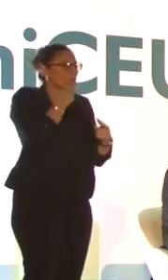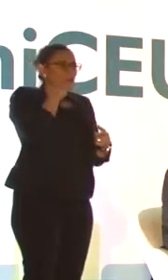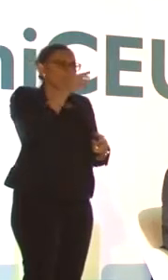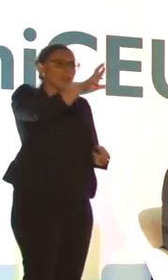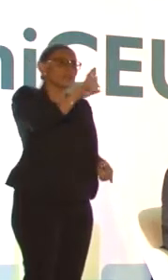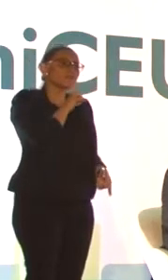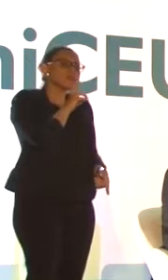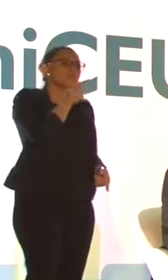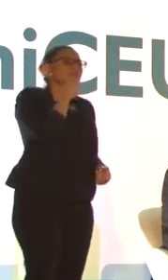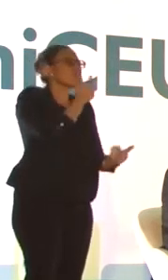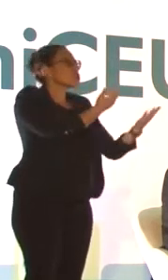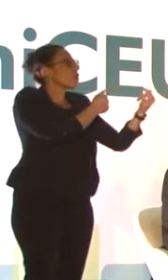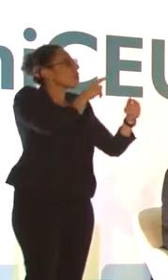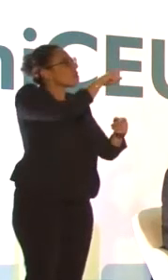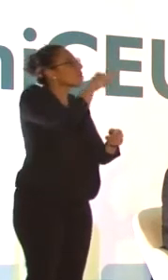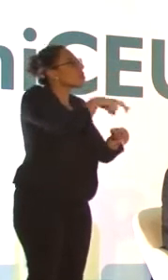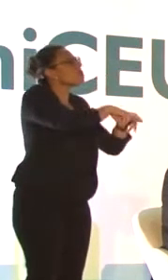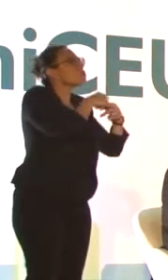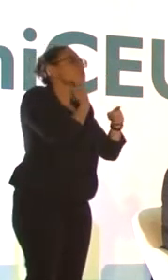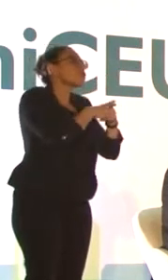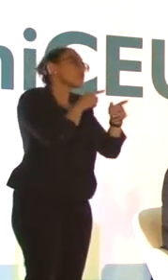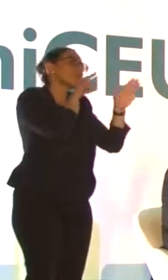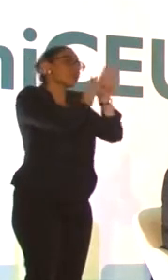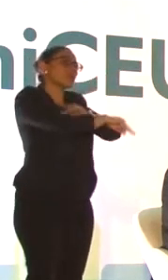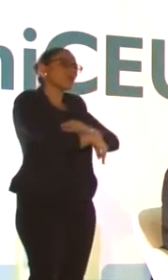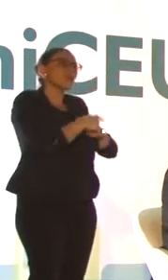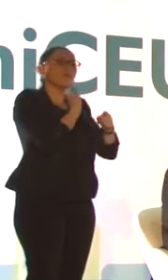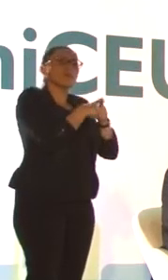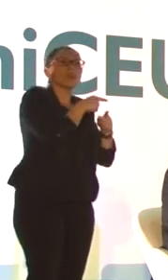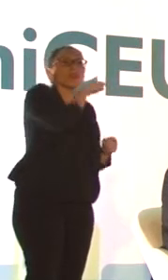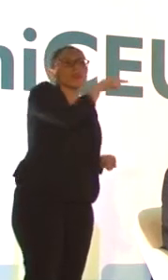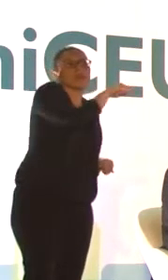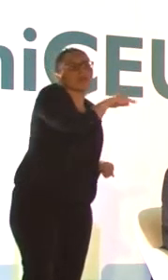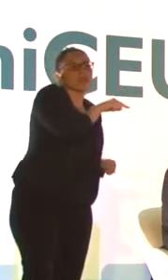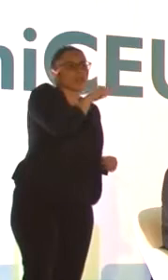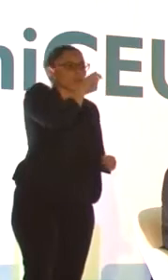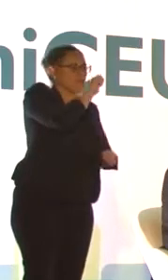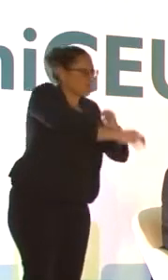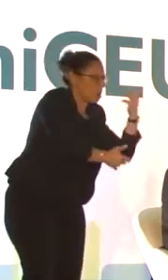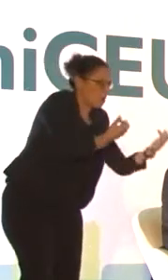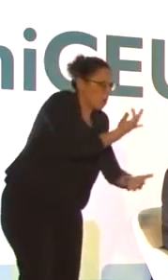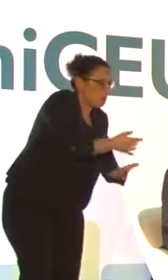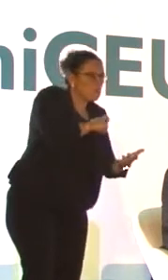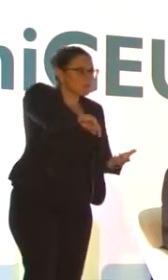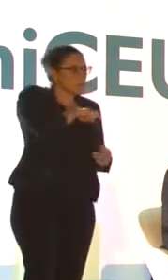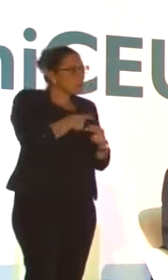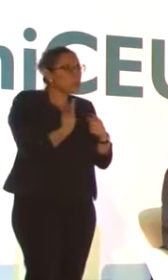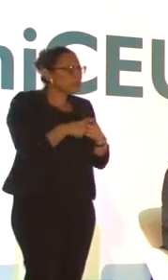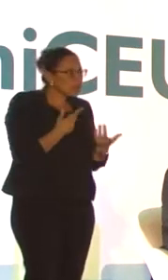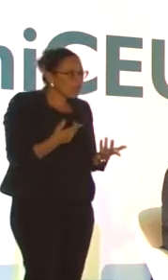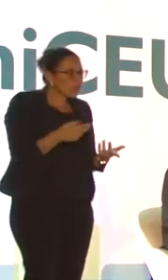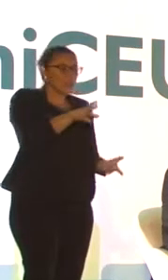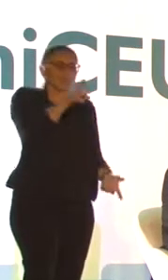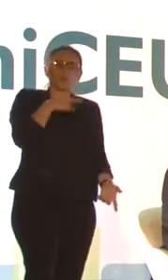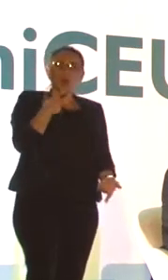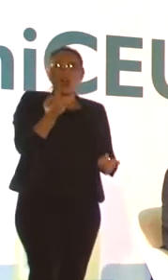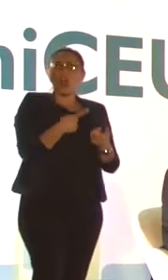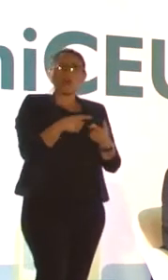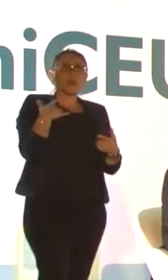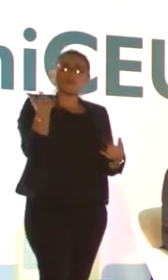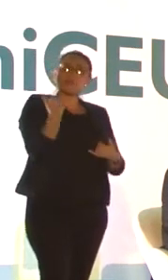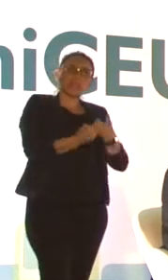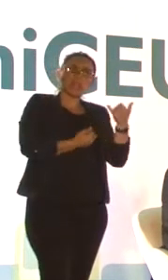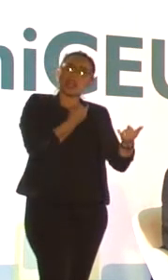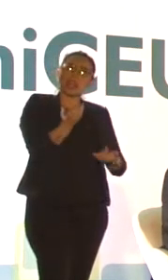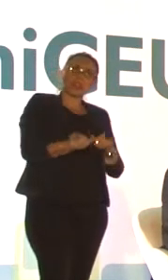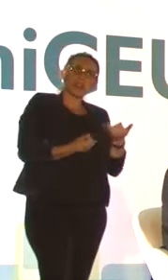eram as piores possíveis. Ah, não sabia que era índio, senão não teria colocado fogo. Nós só colocamos fogo porque era para brincar.